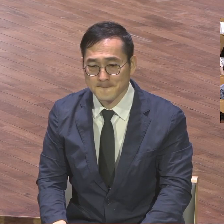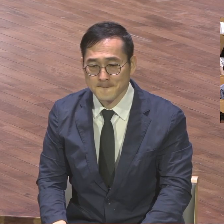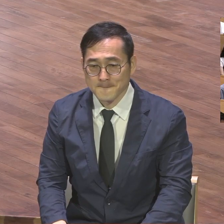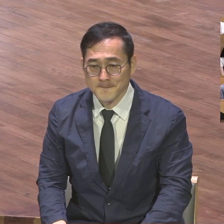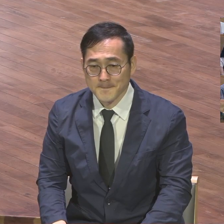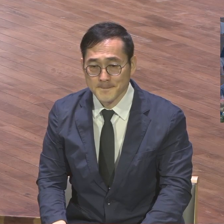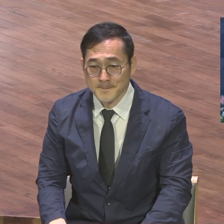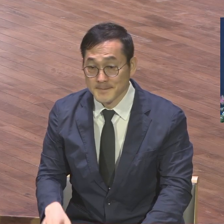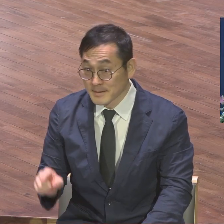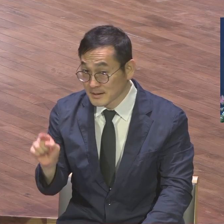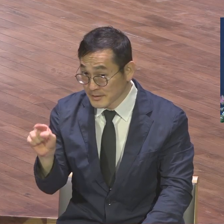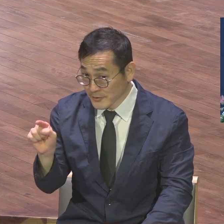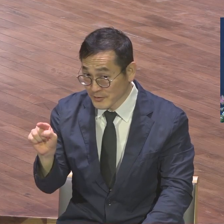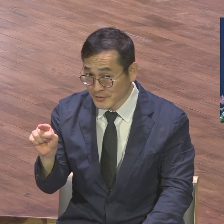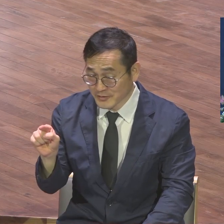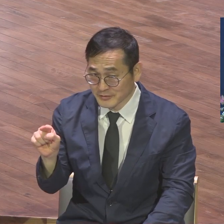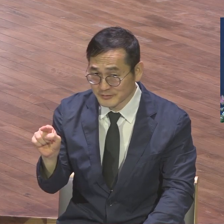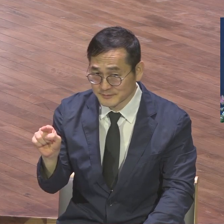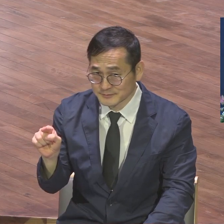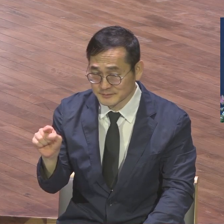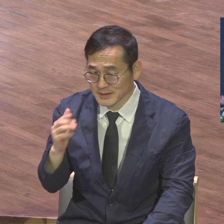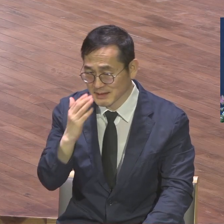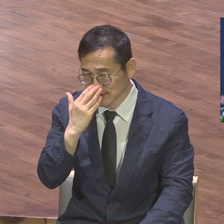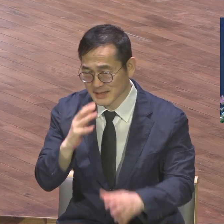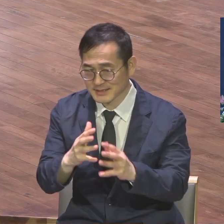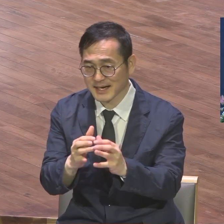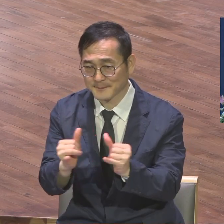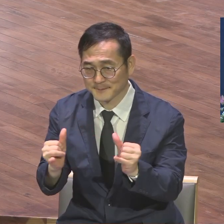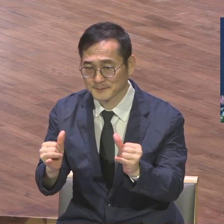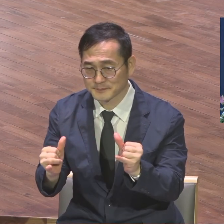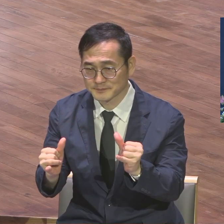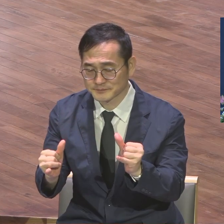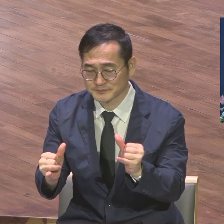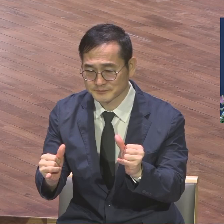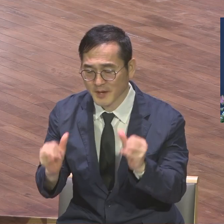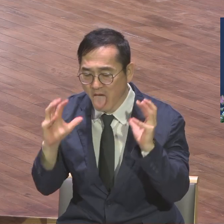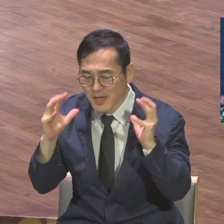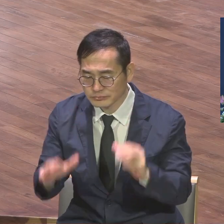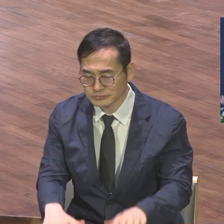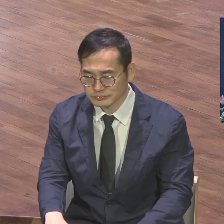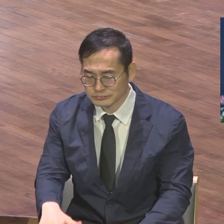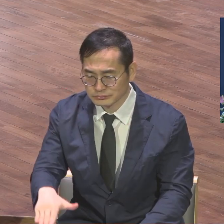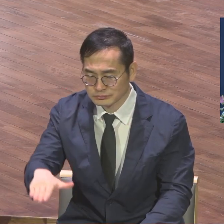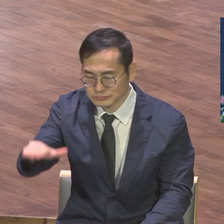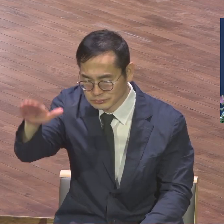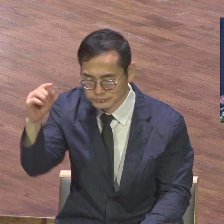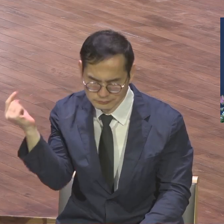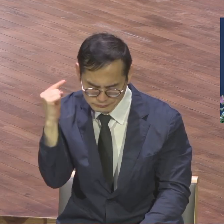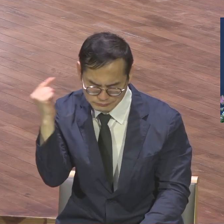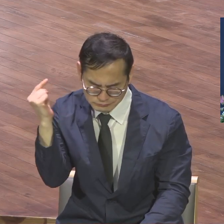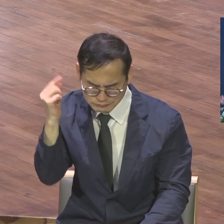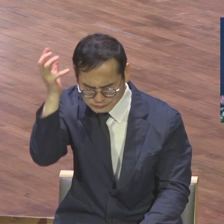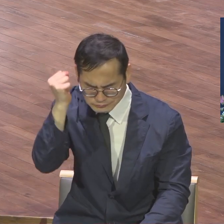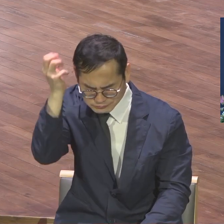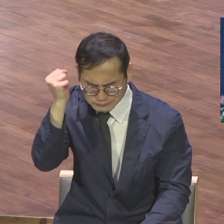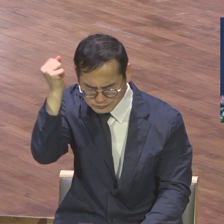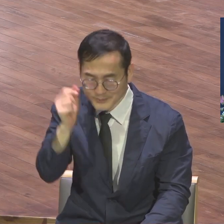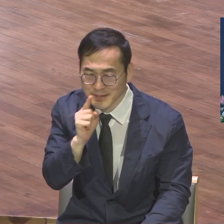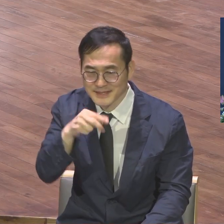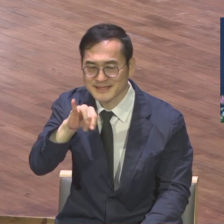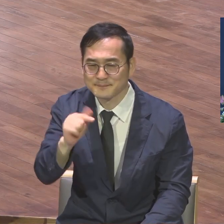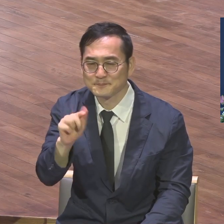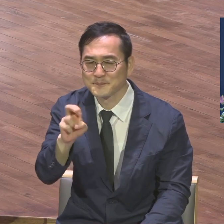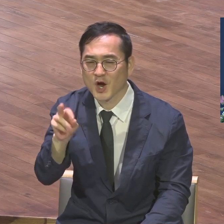이 말씀은 이스라엘 백성들이 어려서부터 귀에 못이 박히도록 암송했던 신명기